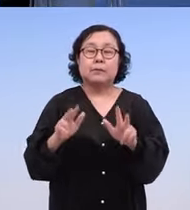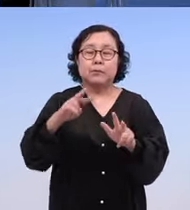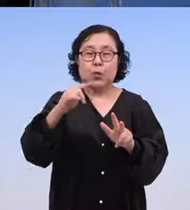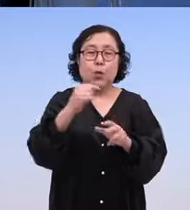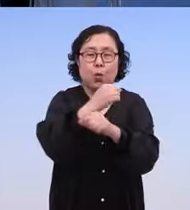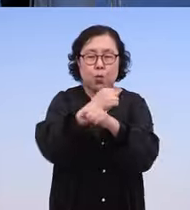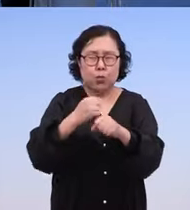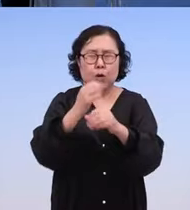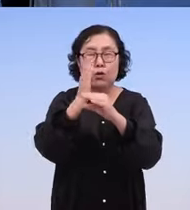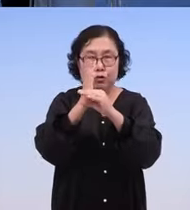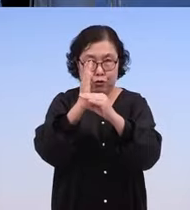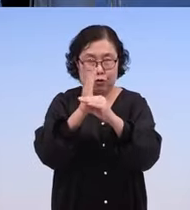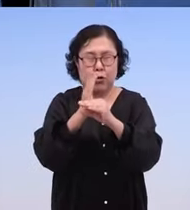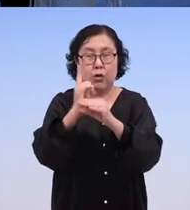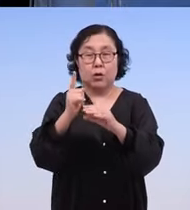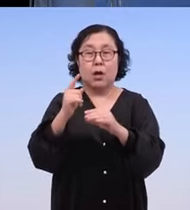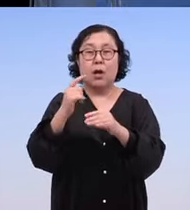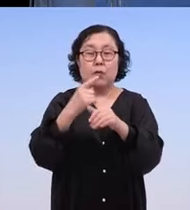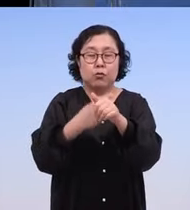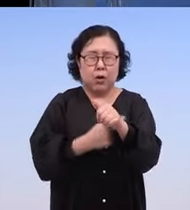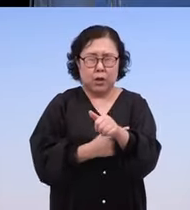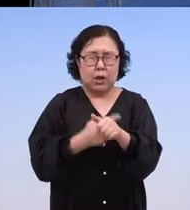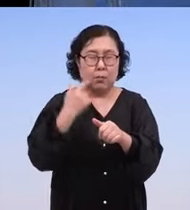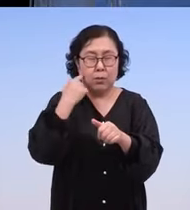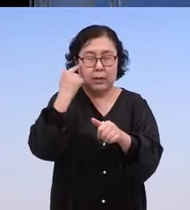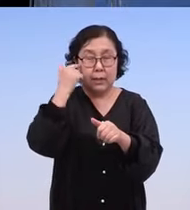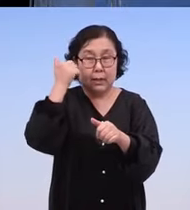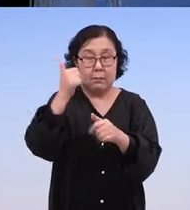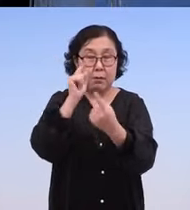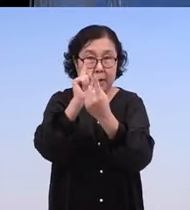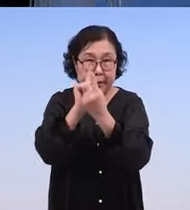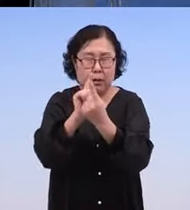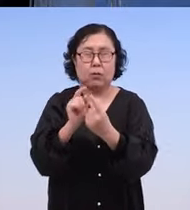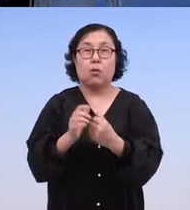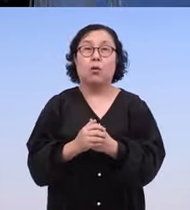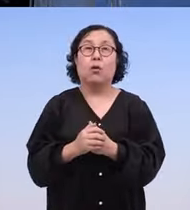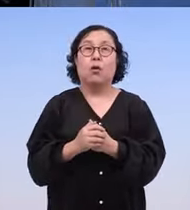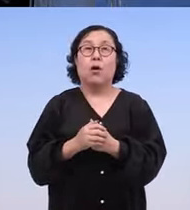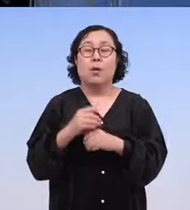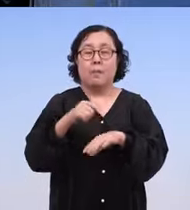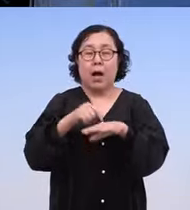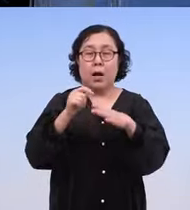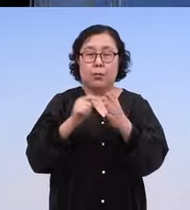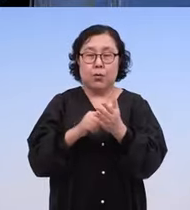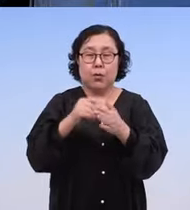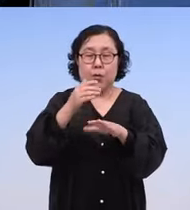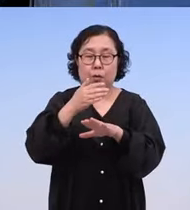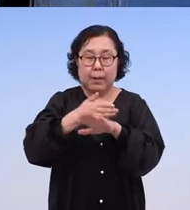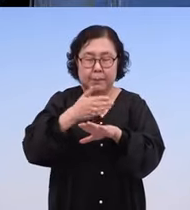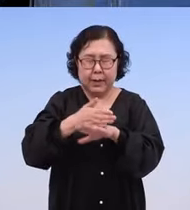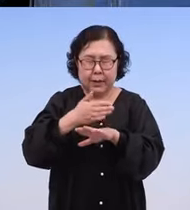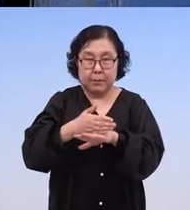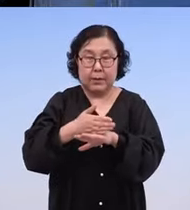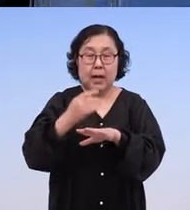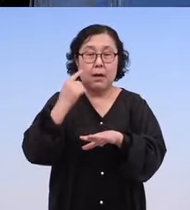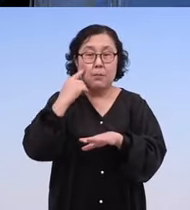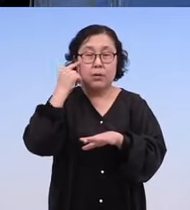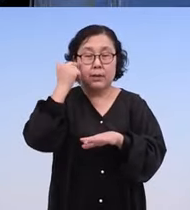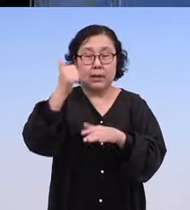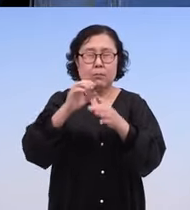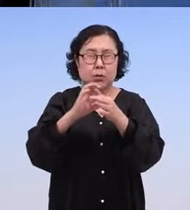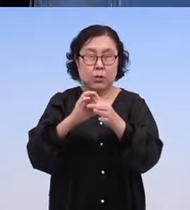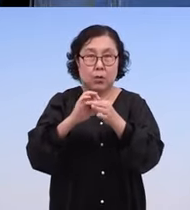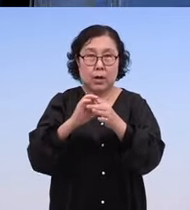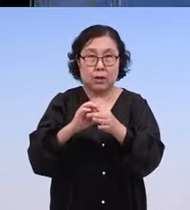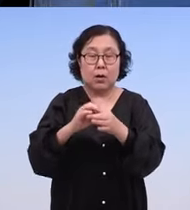그런 중에 목사님을 우연히 식당에서 배웠고 마음으로 정말 감사했습니다. 하나님께서 목사님을 통해 저에게 주신